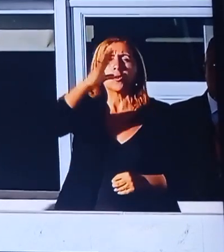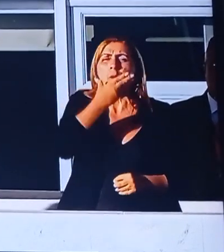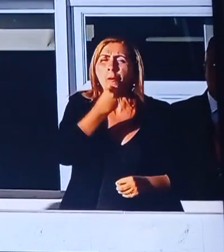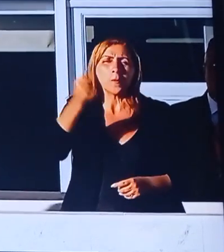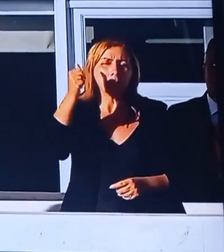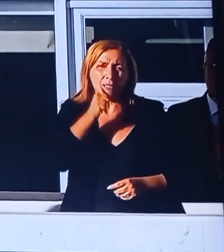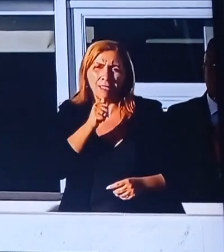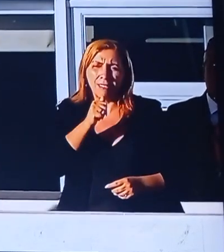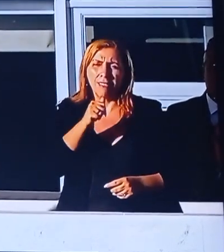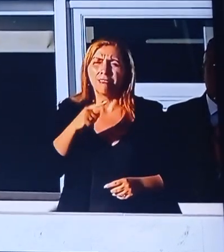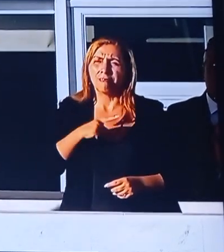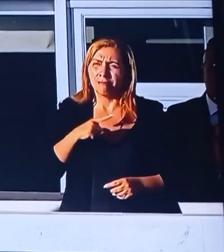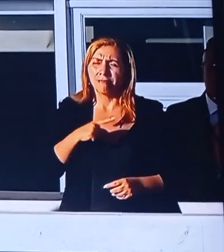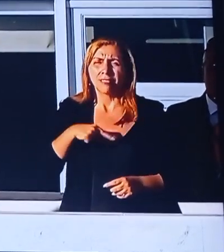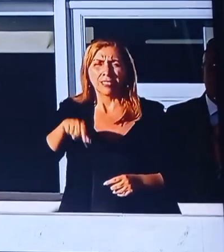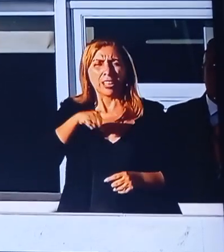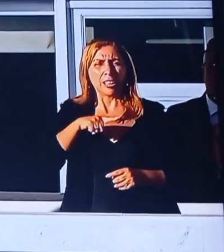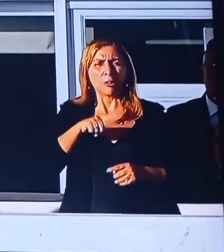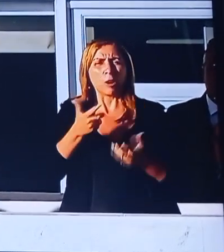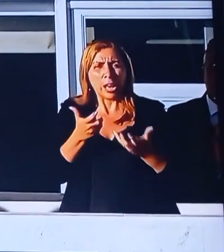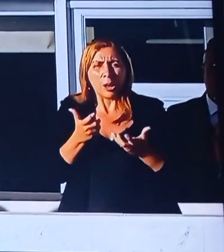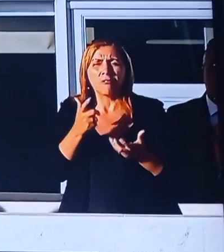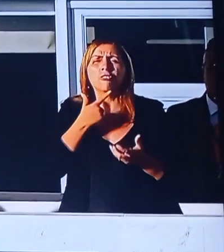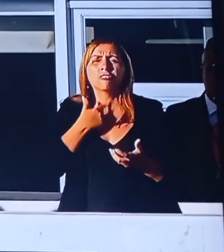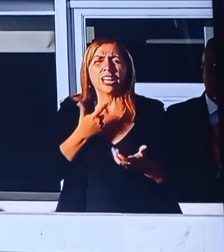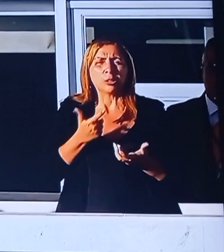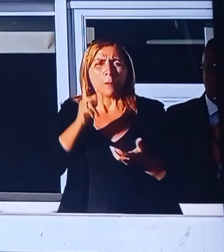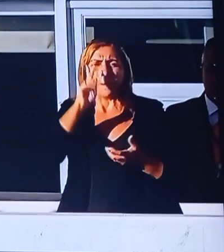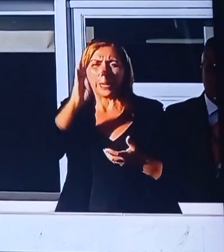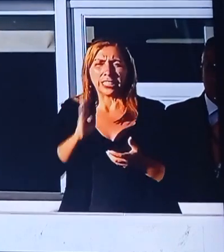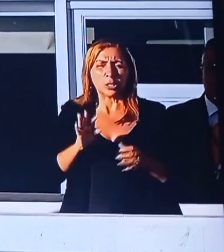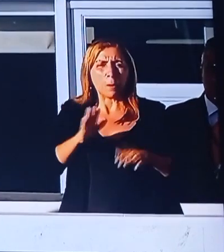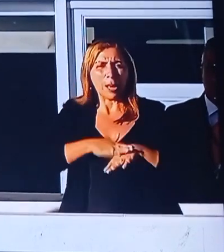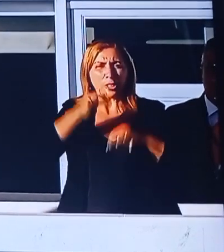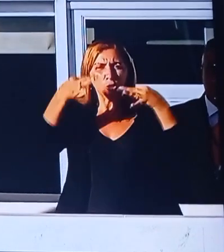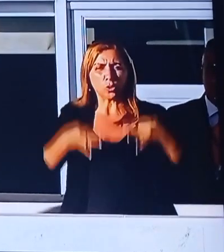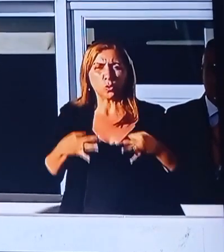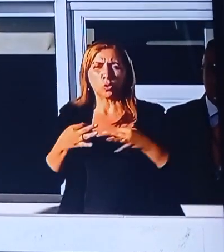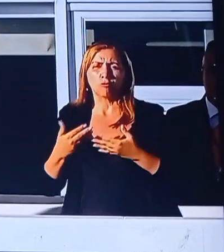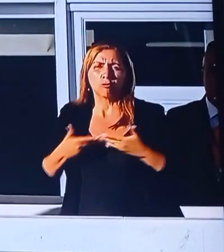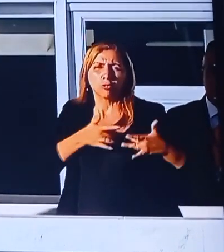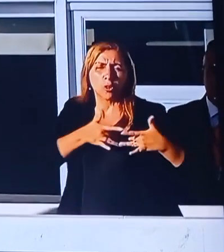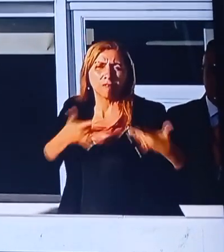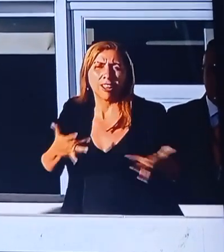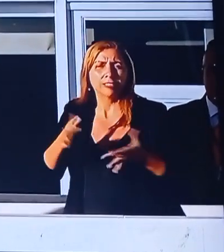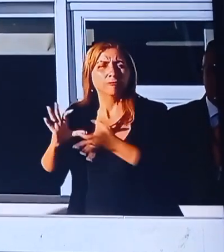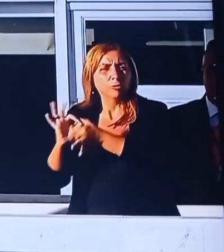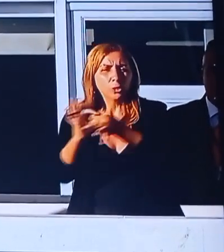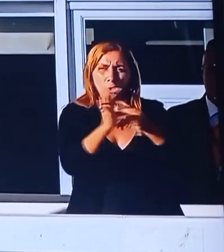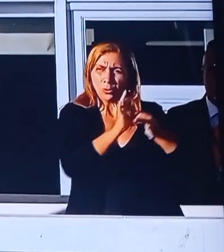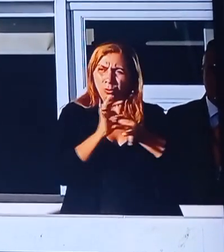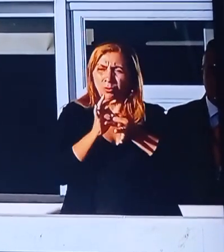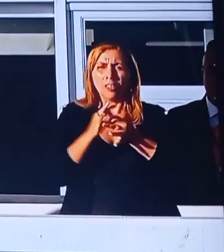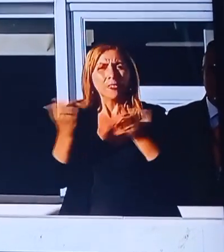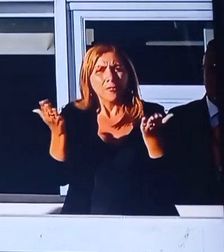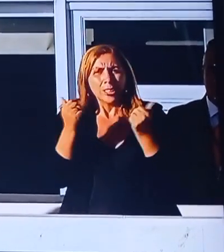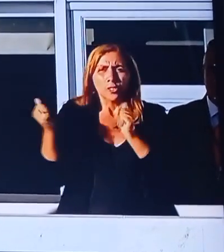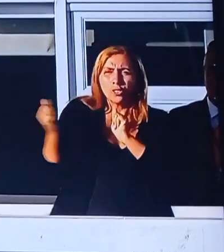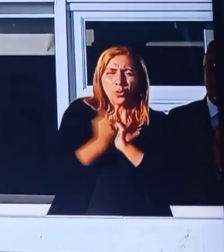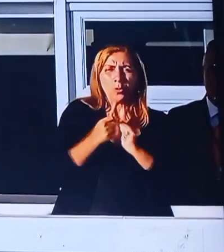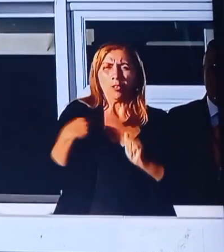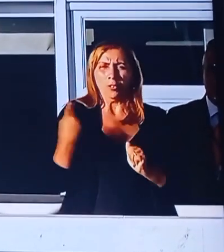brasileiras que desejam um Brasil mais justo, solidário e democrático. Juntem-se a